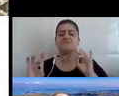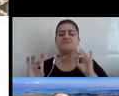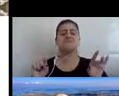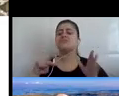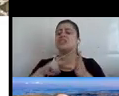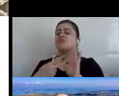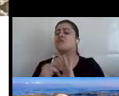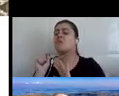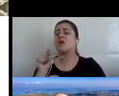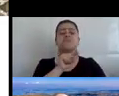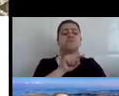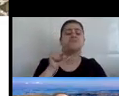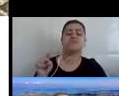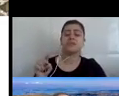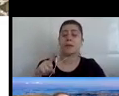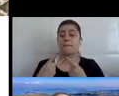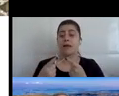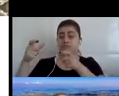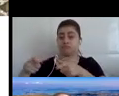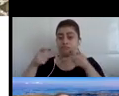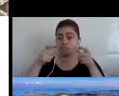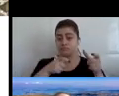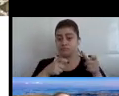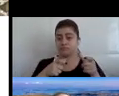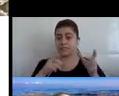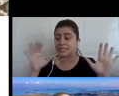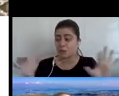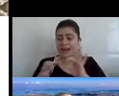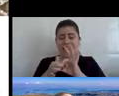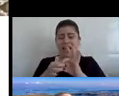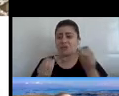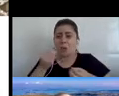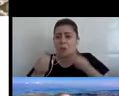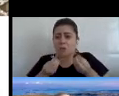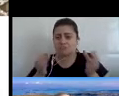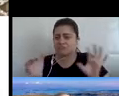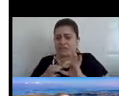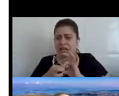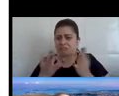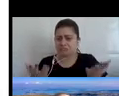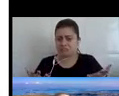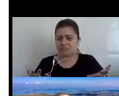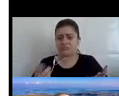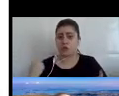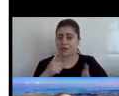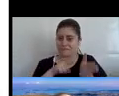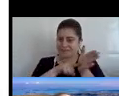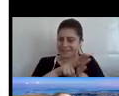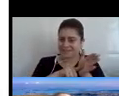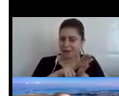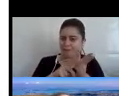espaços, eles estão em continuidade, eles estão ligados, como que eles estão ligados? Então, a gente passa a entender